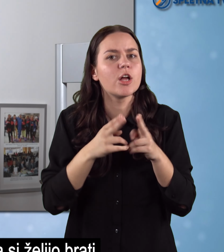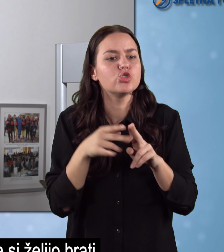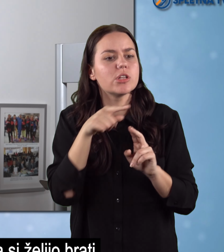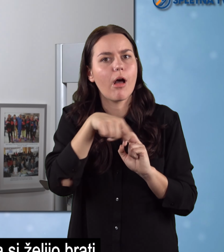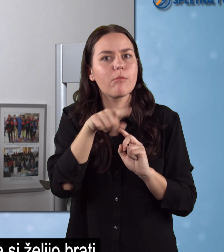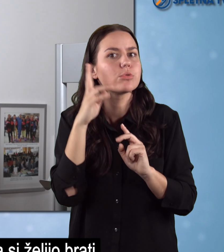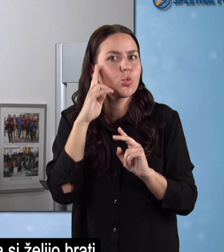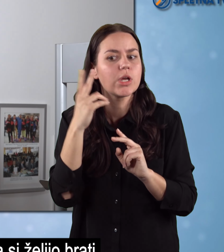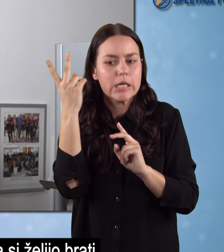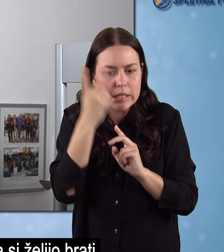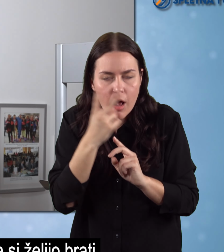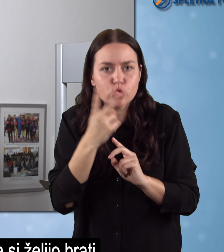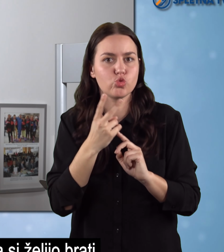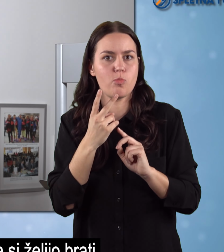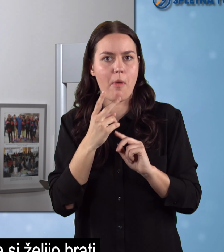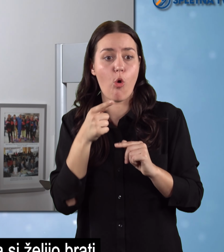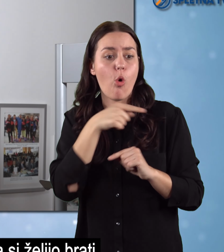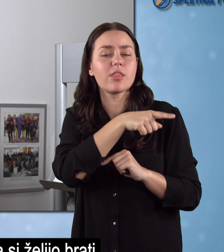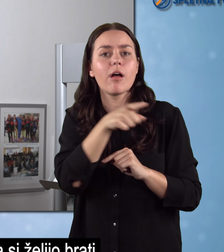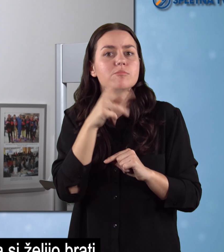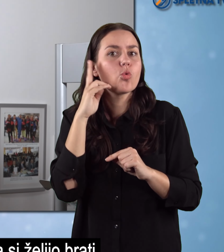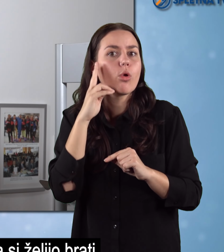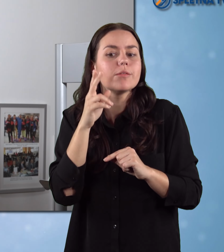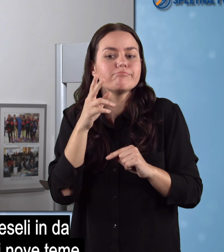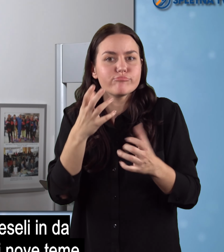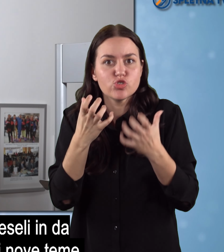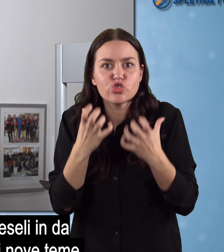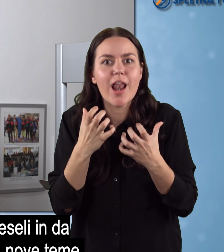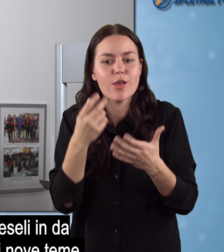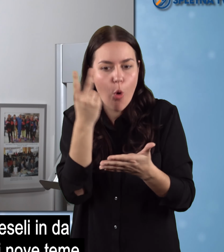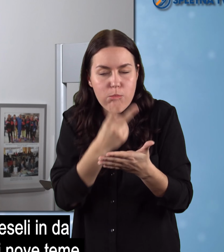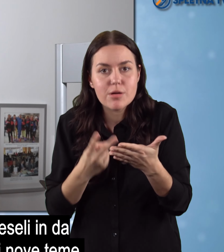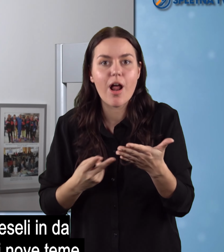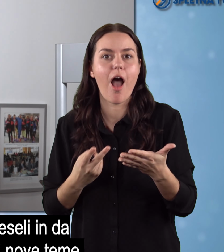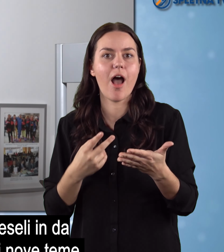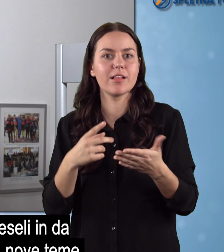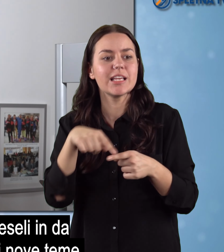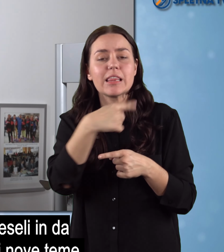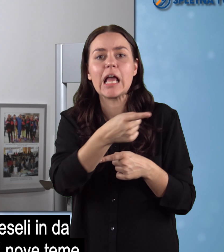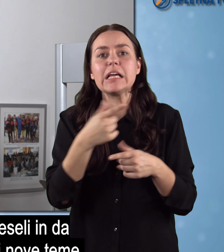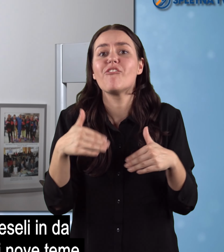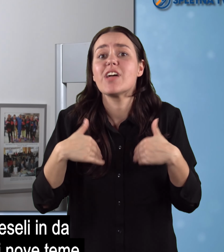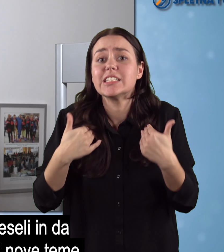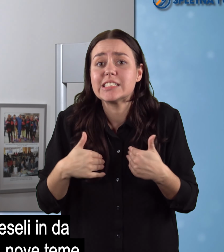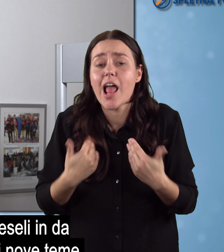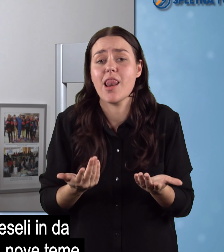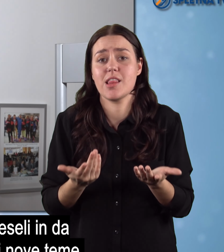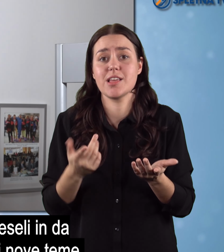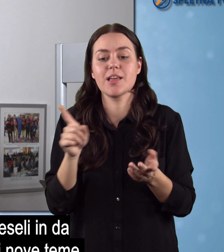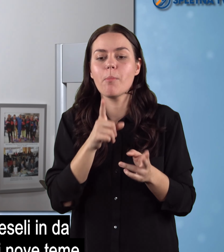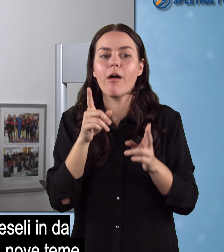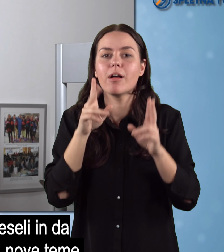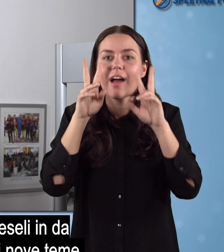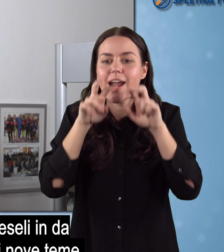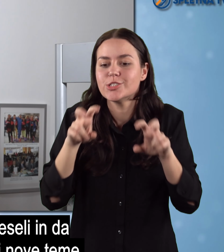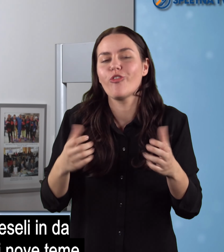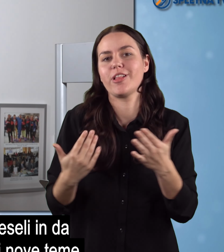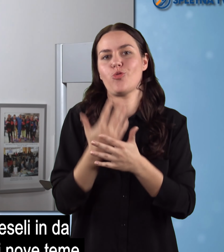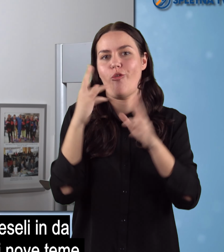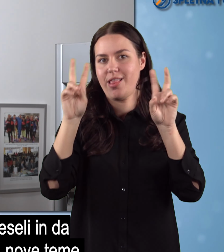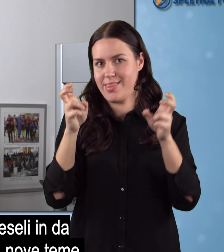razumejo, da si želijo brati, da jih to tudi veseli in pa raziskovati nove